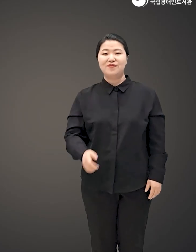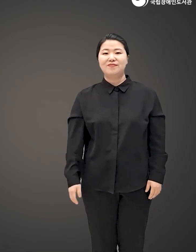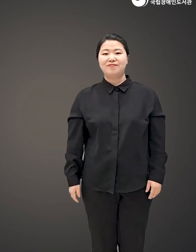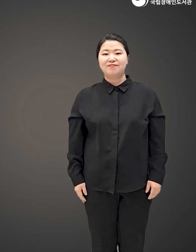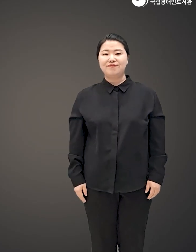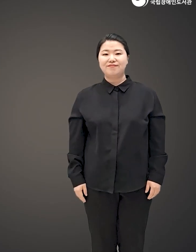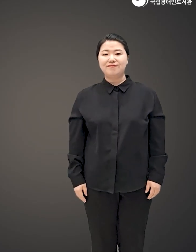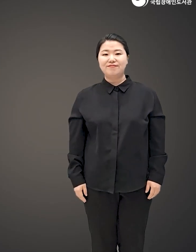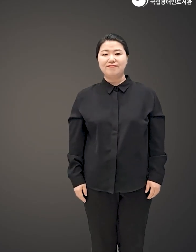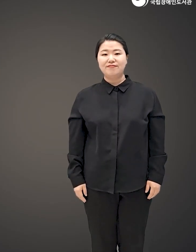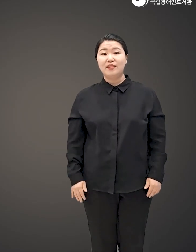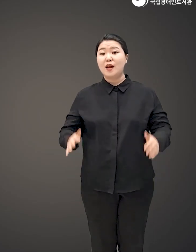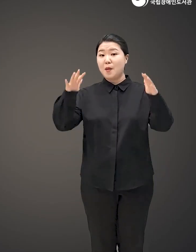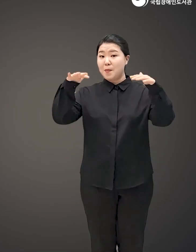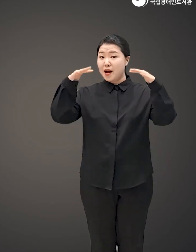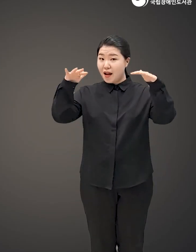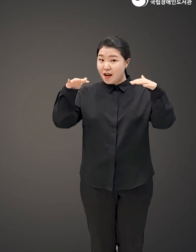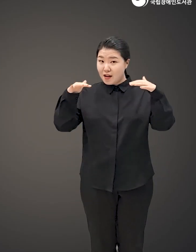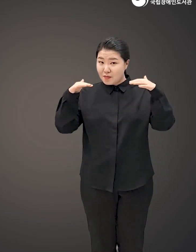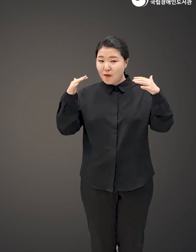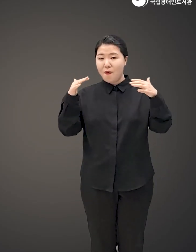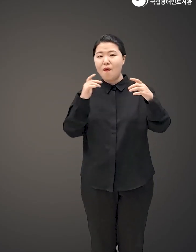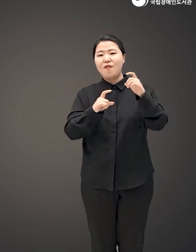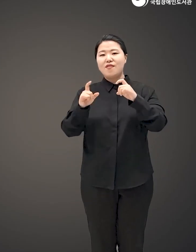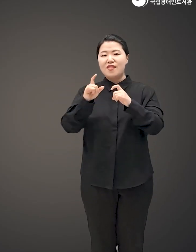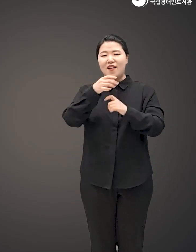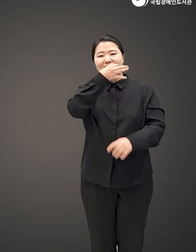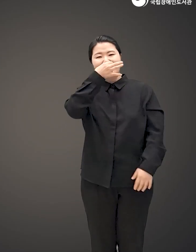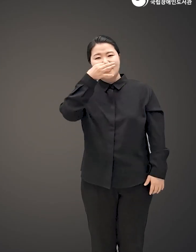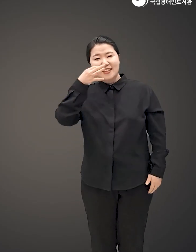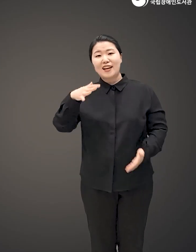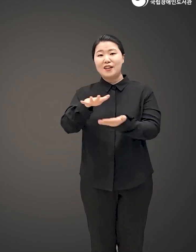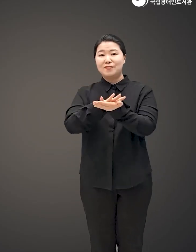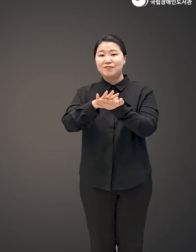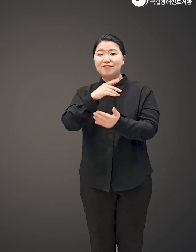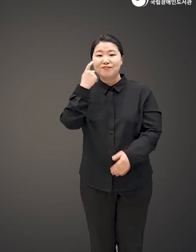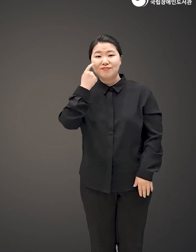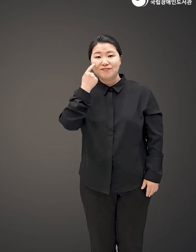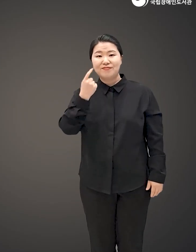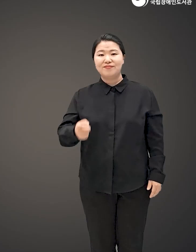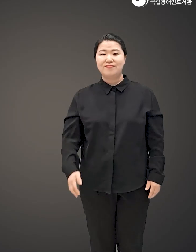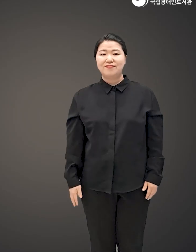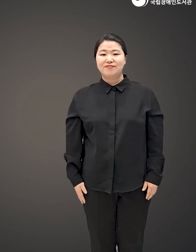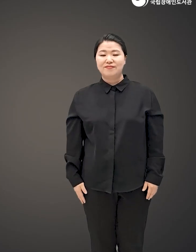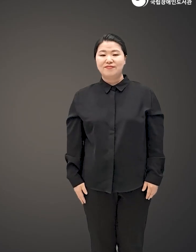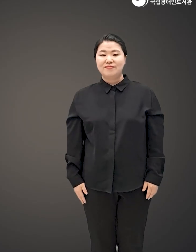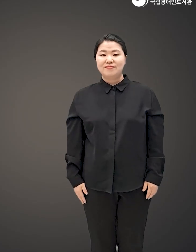것 같습니다. 바람으로 더 신나게 놀아봅시다.